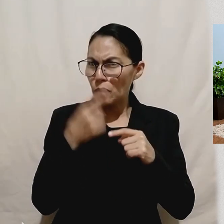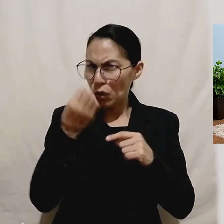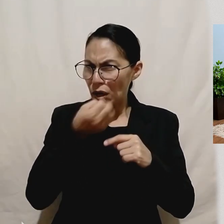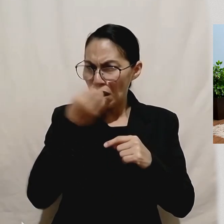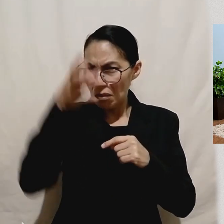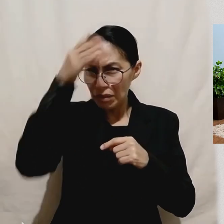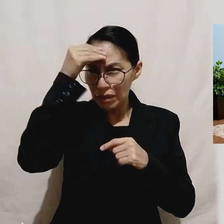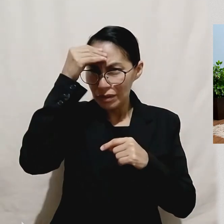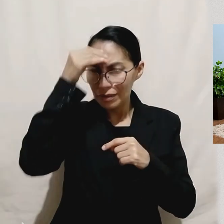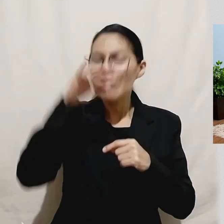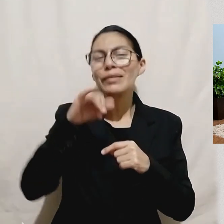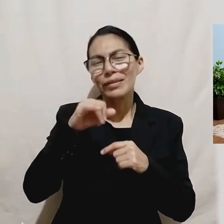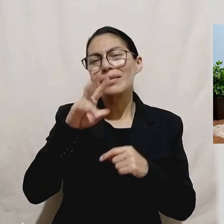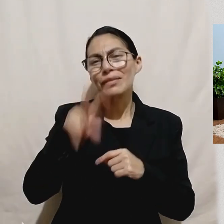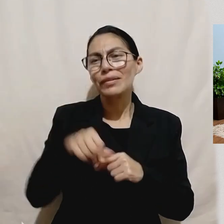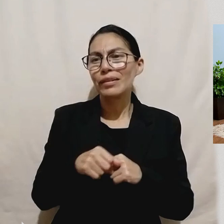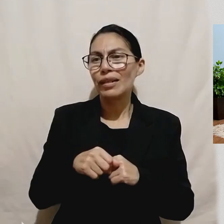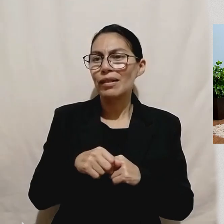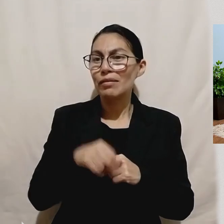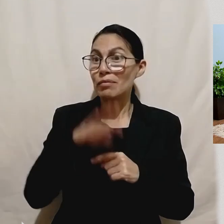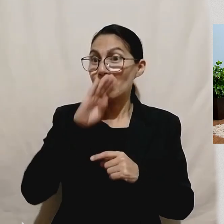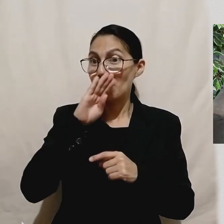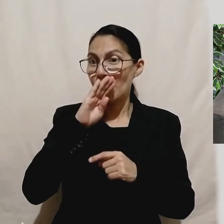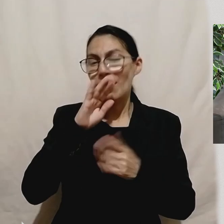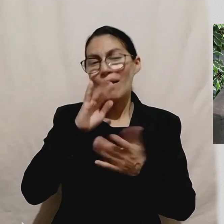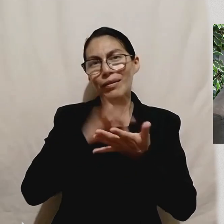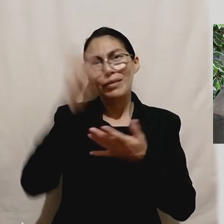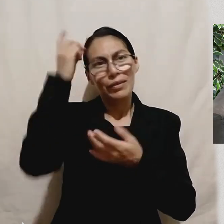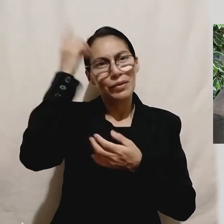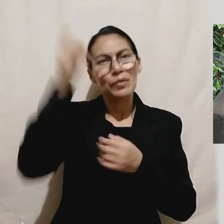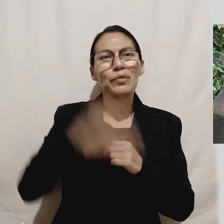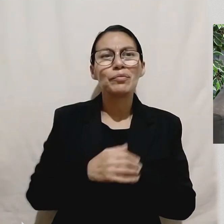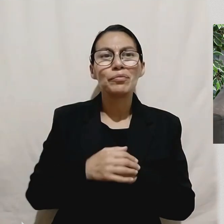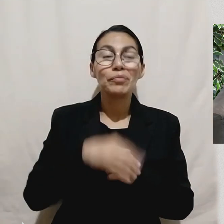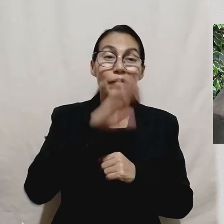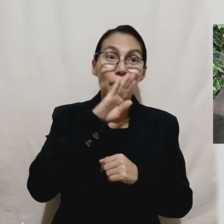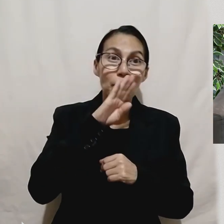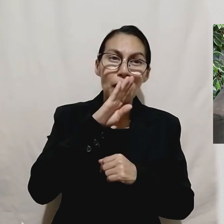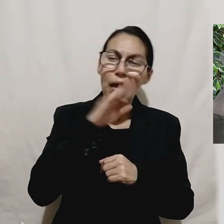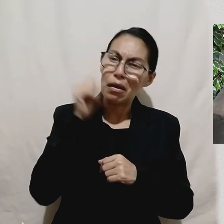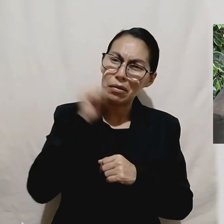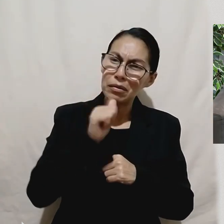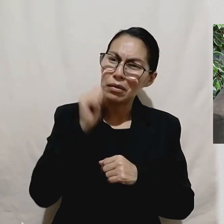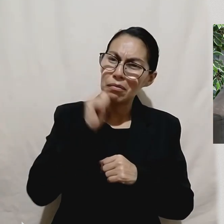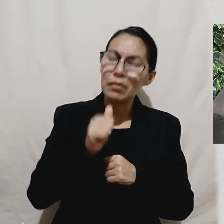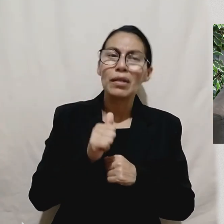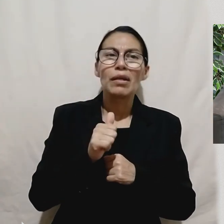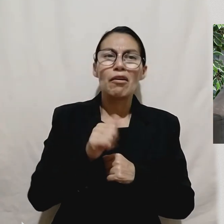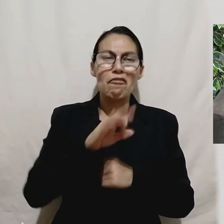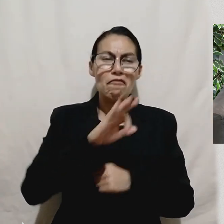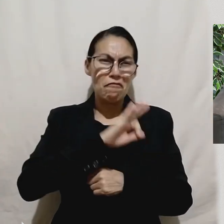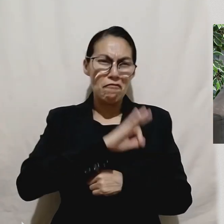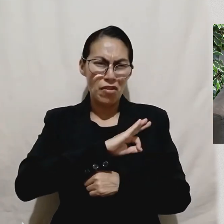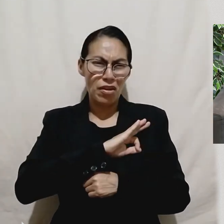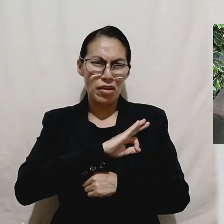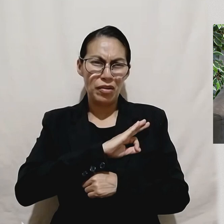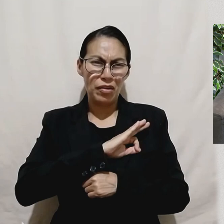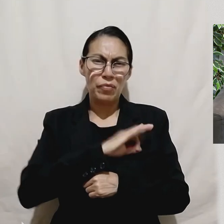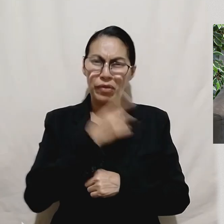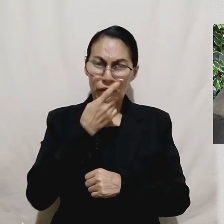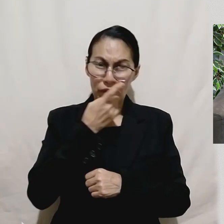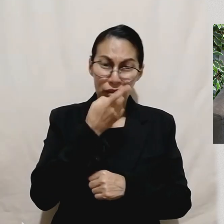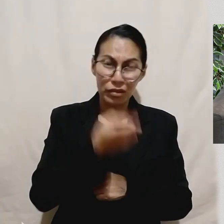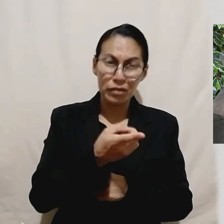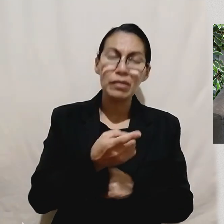orar cierto Así es así es fue Gracias a mi mamá mi mamá siempre ha sido una mujer muy vocal con su fe